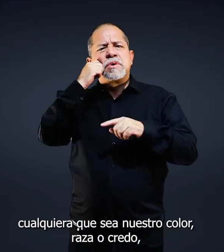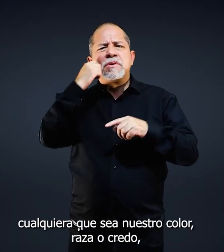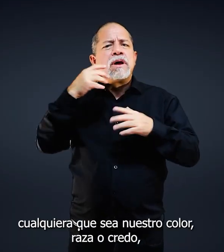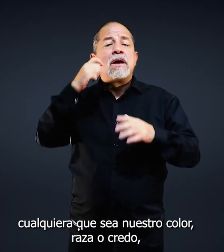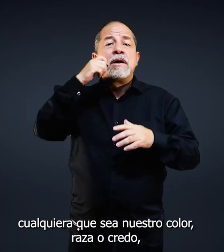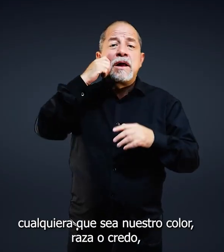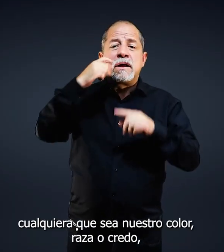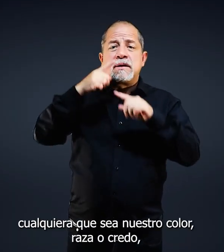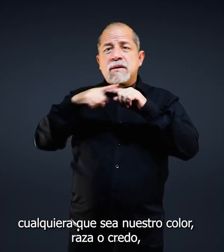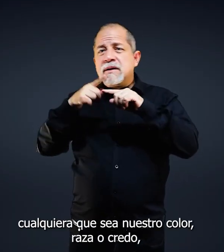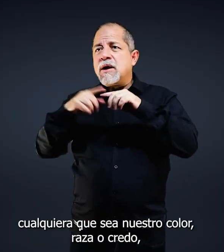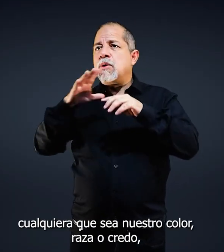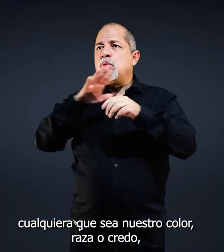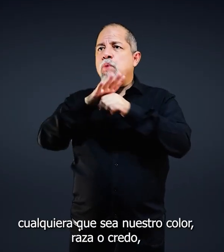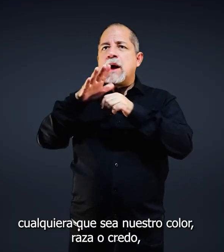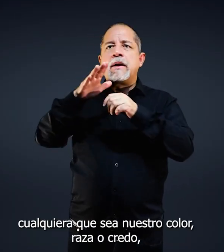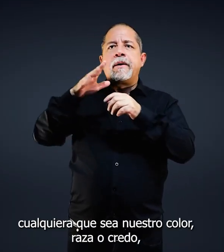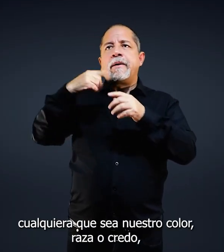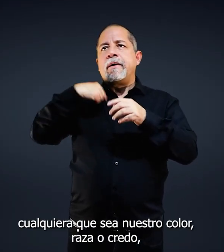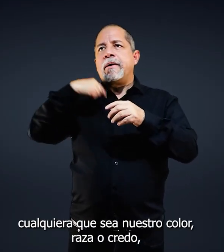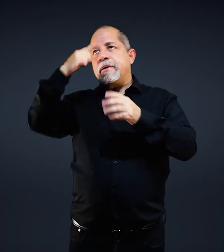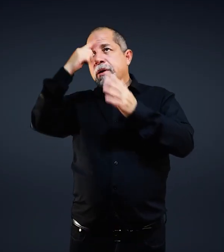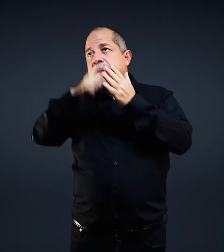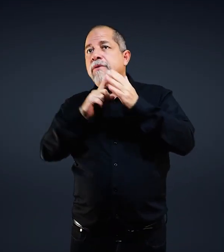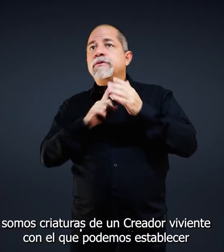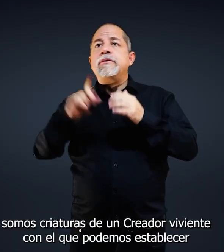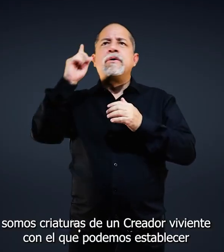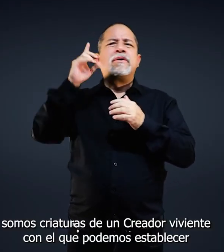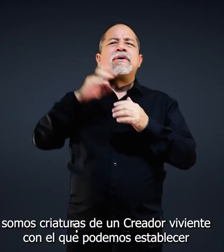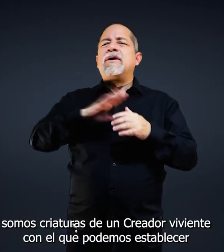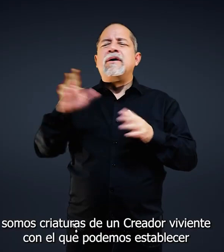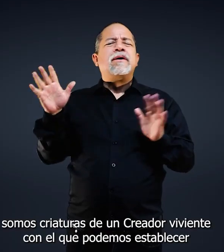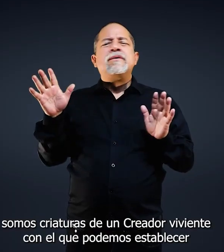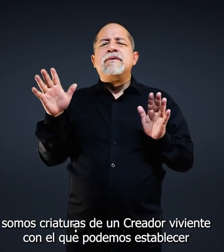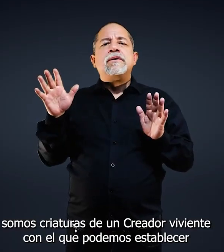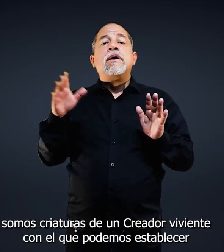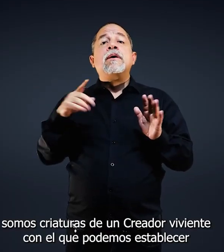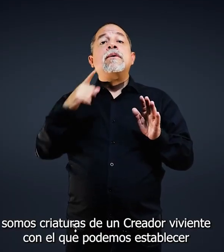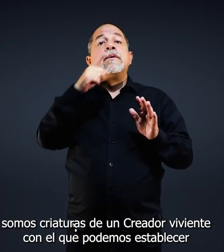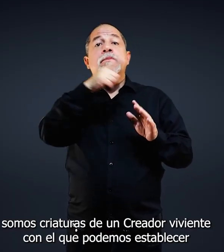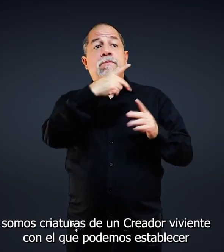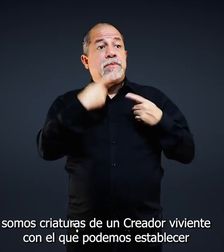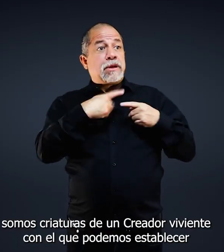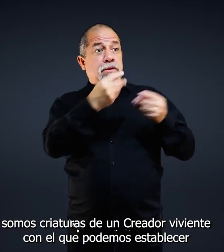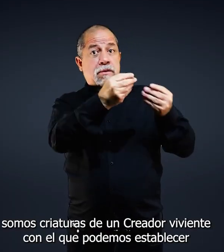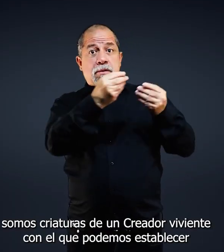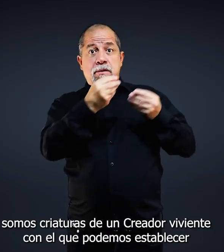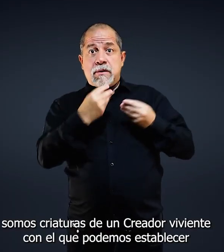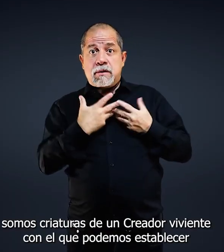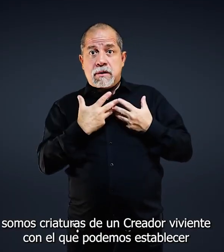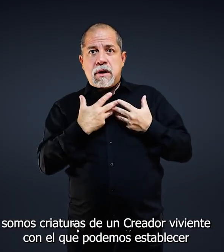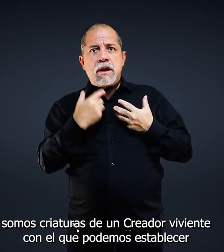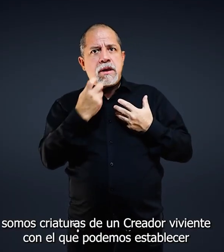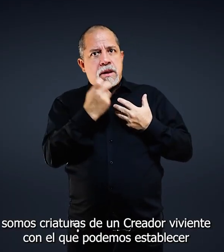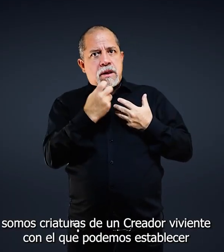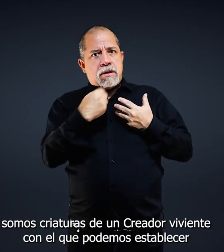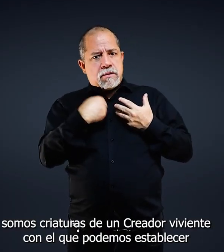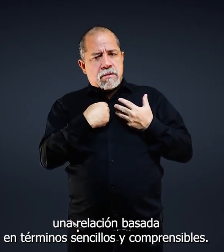nuestro color, raza o credo, somos criaturas de un Creador viviente, con el que podemos establecer una